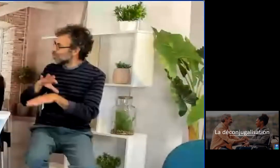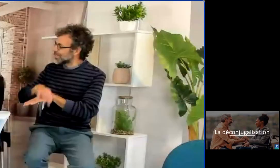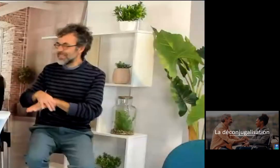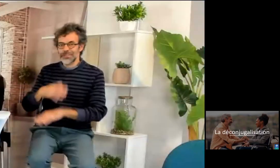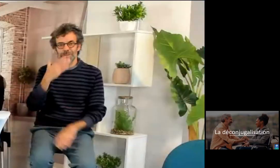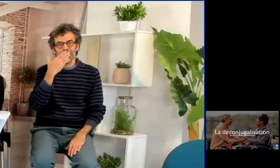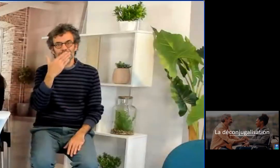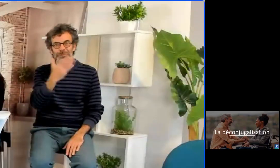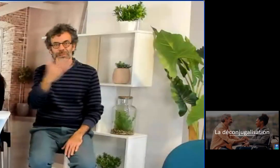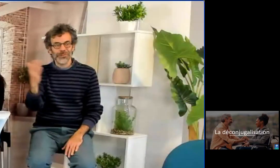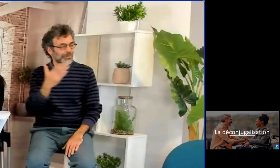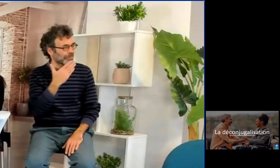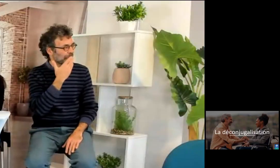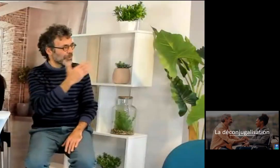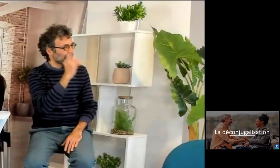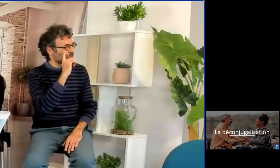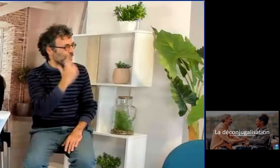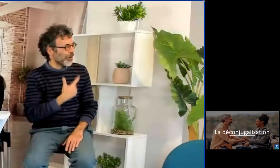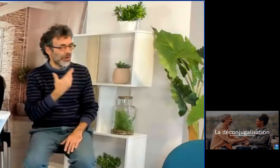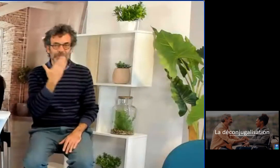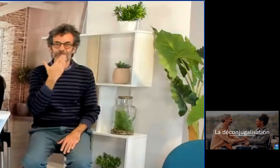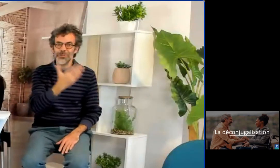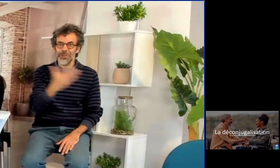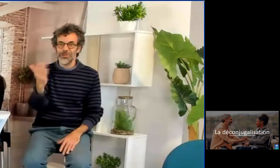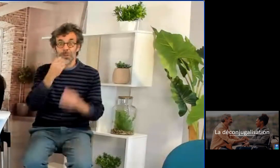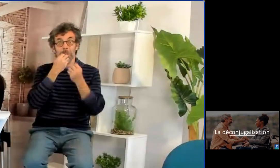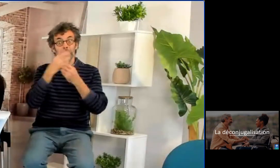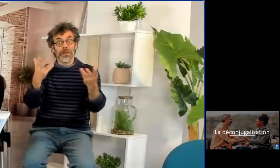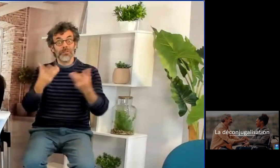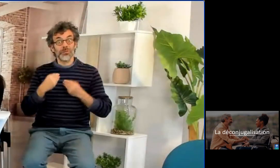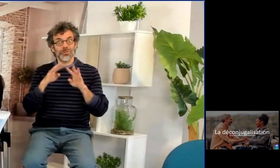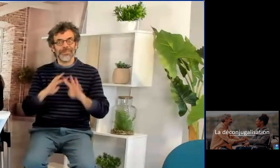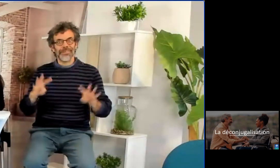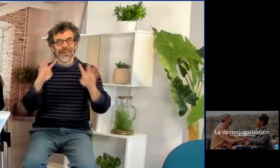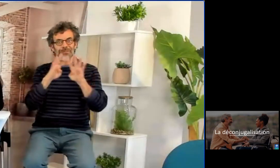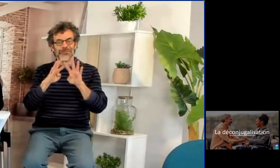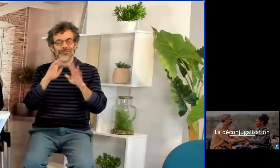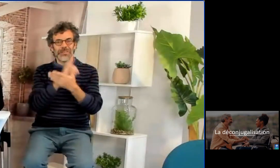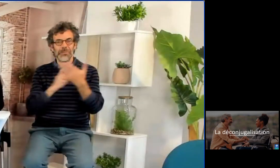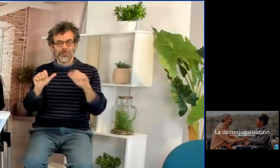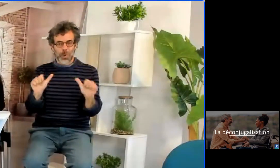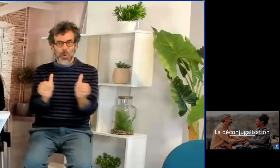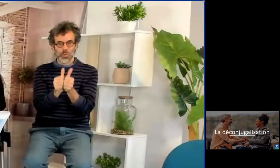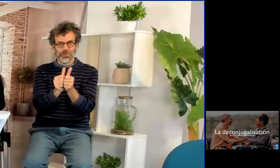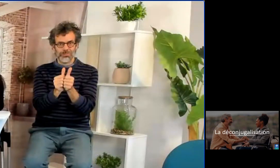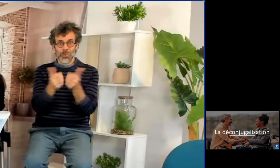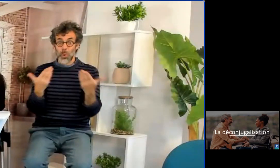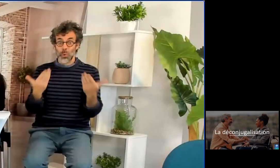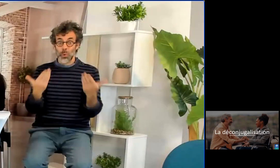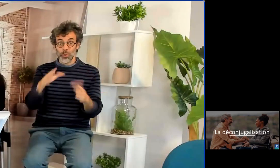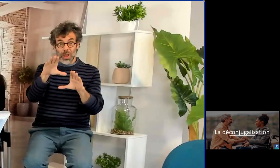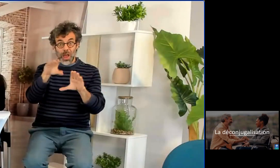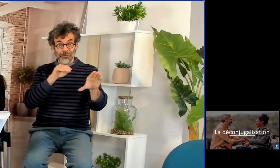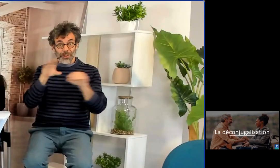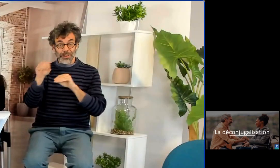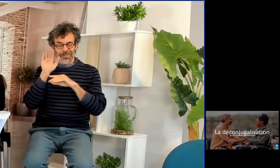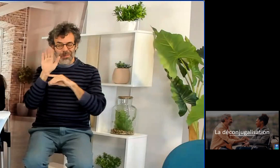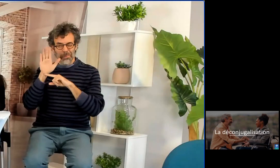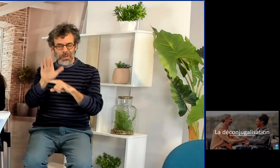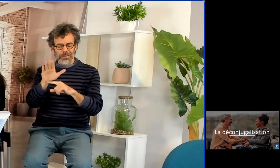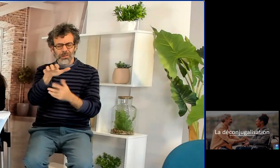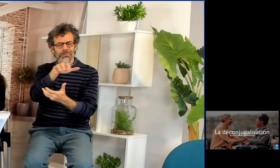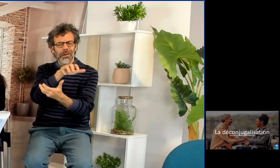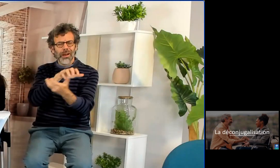Bonjour à tous. Bonjour Laure, bonjour à tous. Bienvenue à la Cave de l'Aude. Nous vous avons invité aujourd'hui pour vous présenter cette